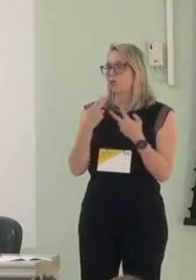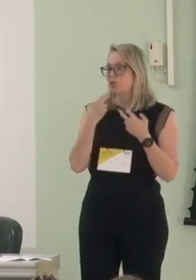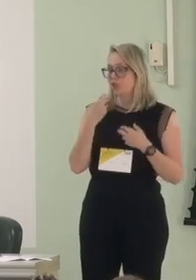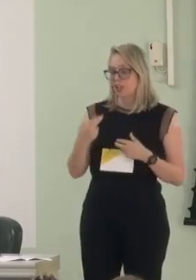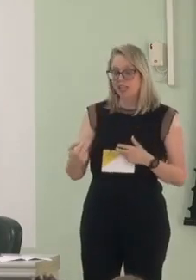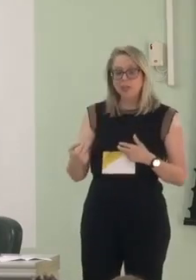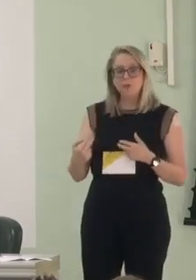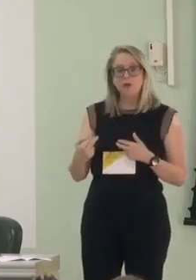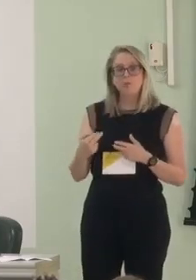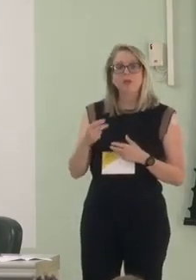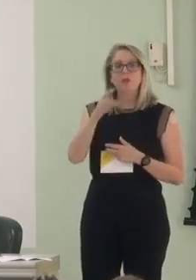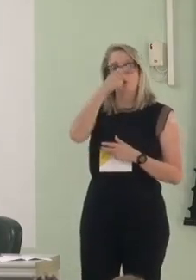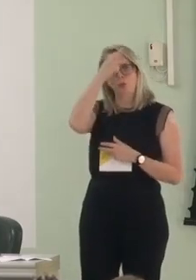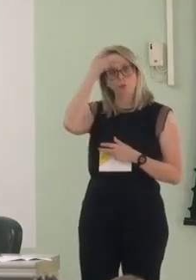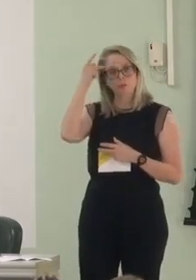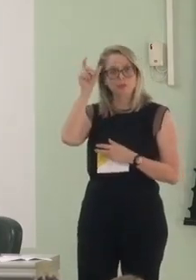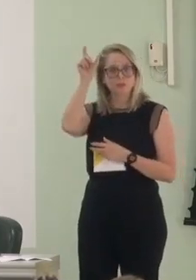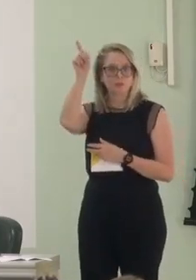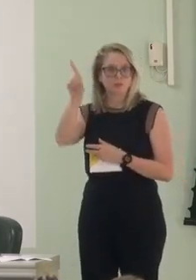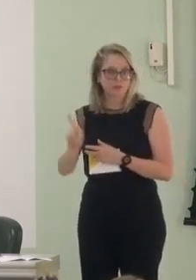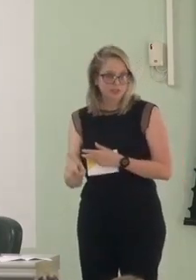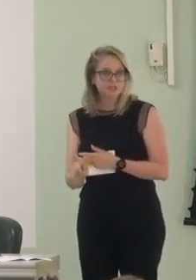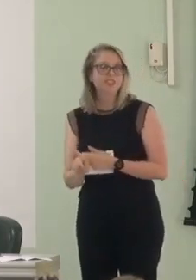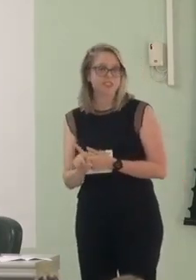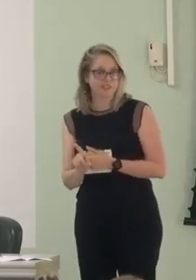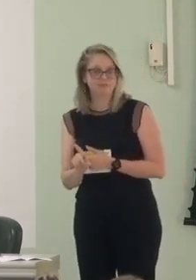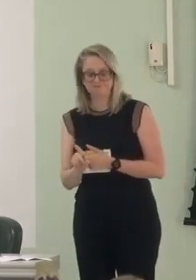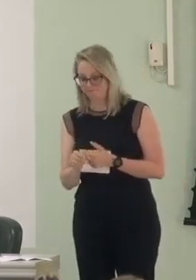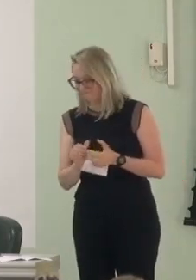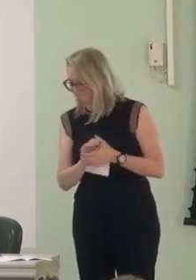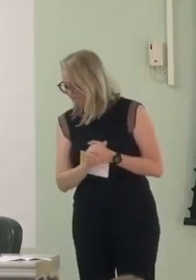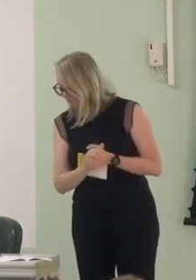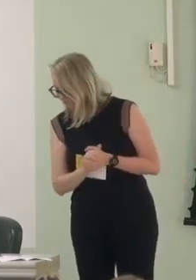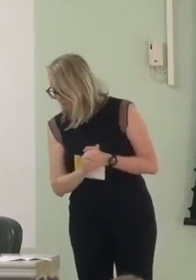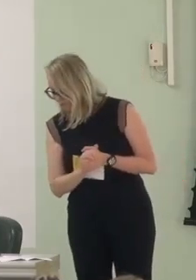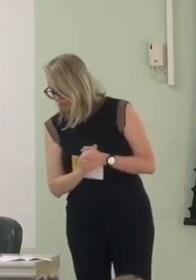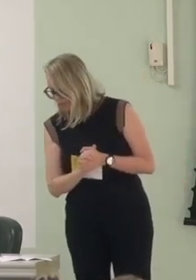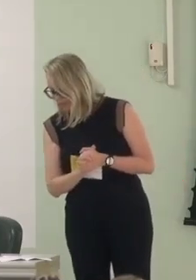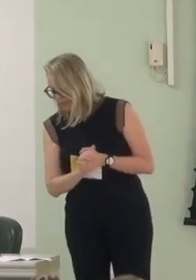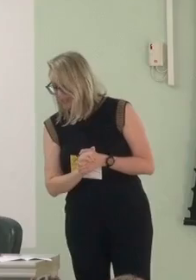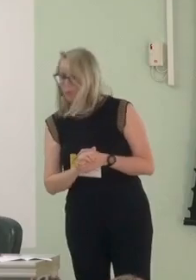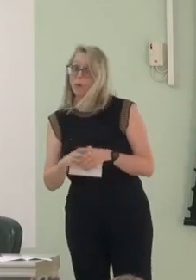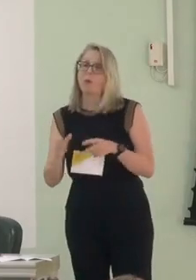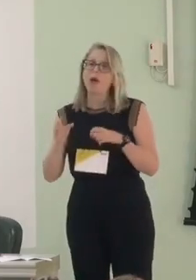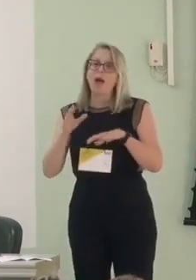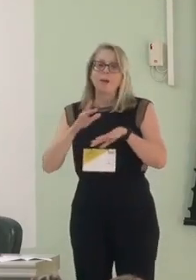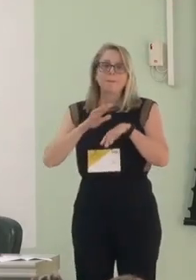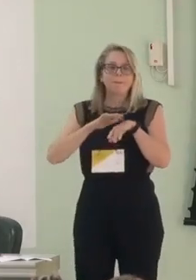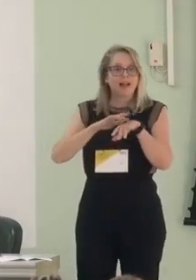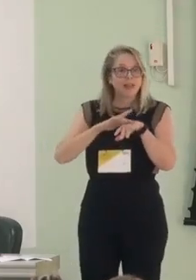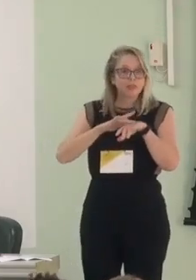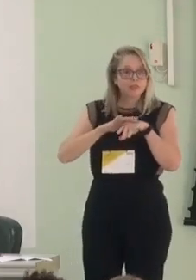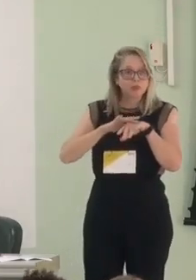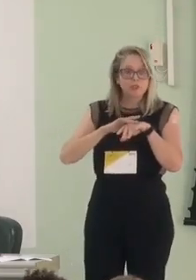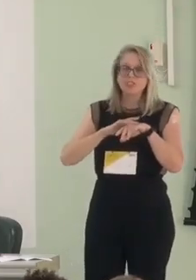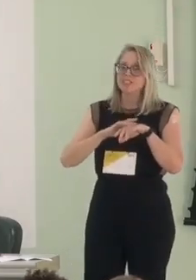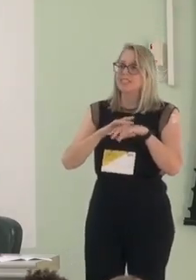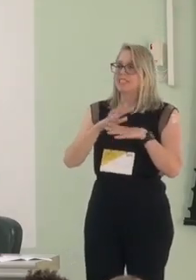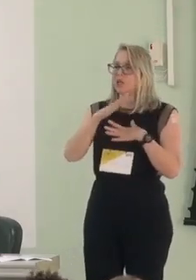que são formas de comunicação que envolvem pessoas com deficiência. A patologização das